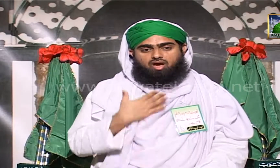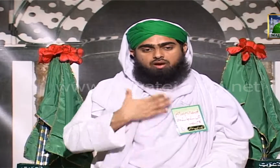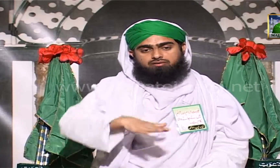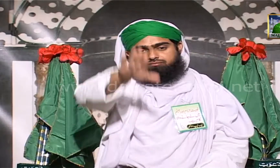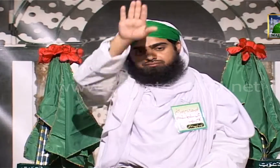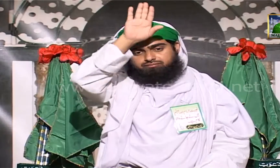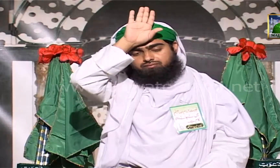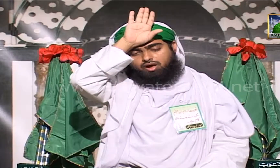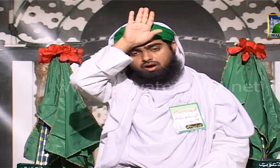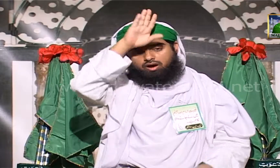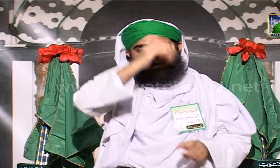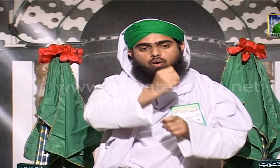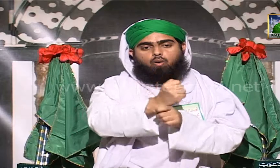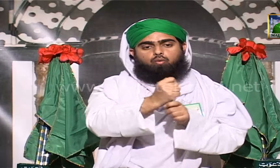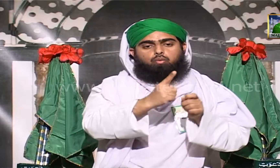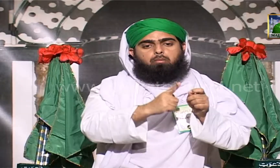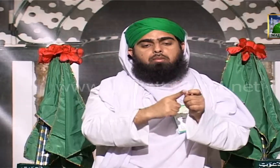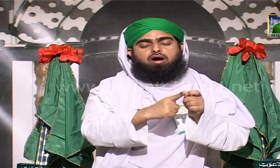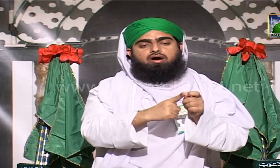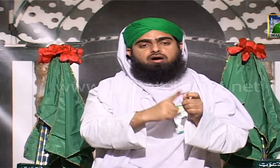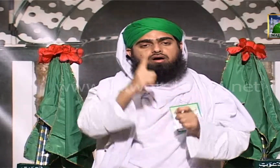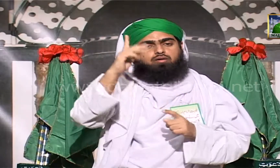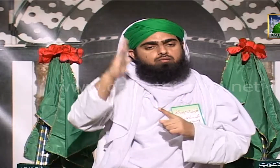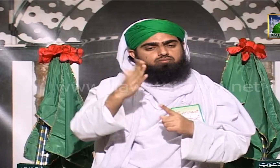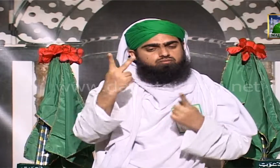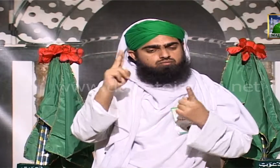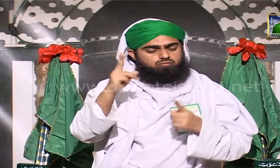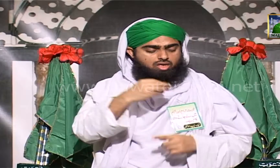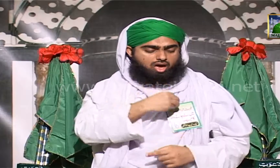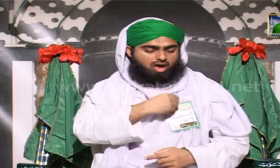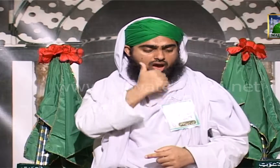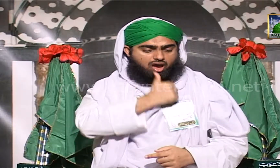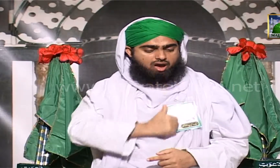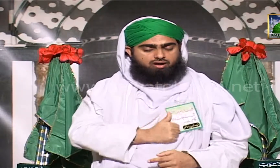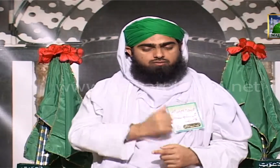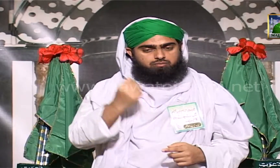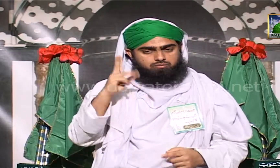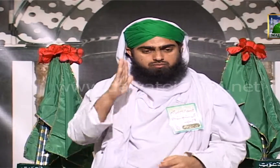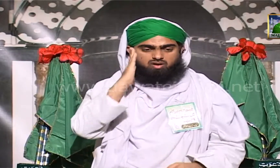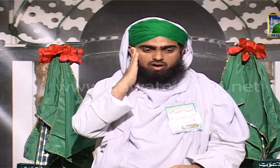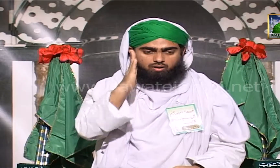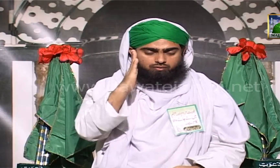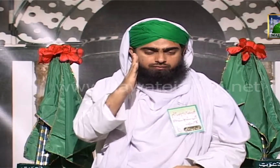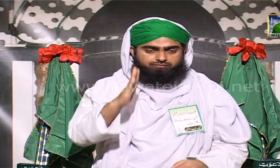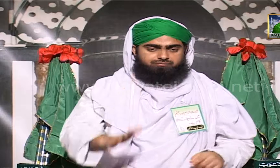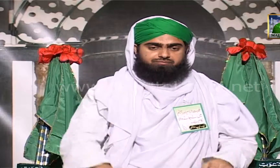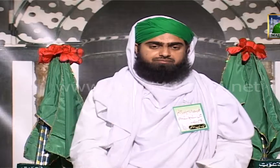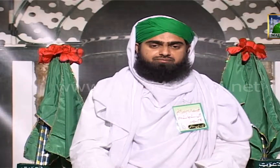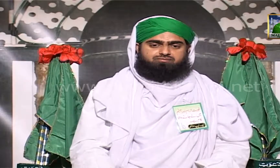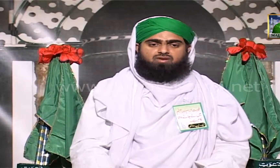اعظم رضی اللہ تعالیٰ عنہ نے بڑی تکلیفیں اور بڑی مشقتیں آپ نے اللہ کی رضا